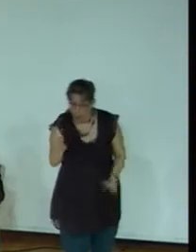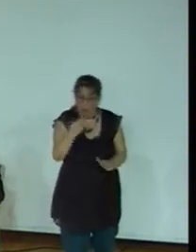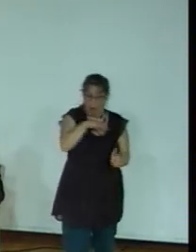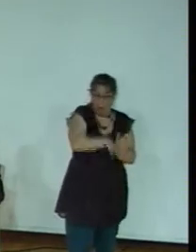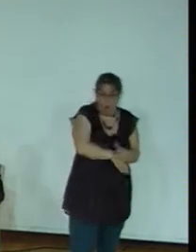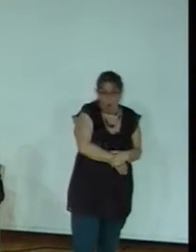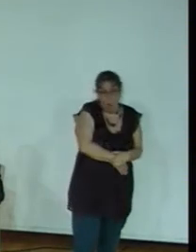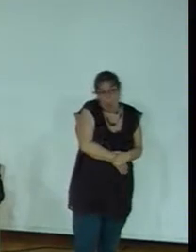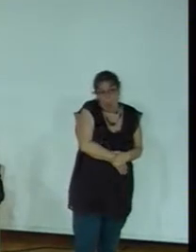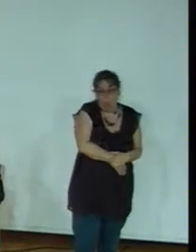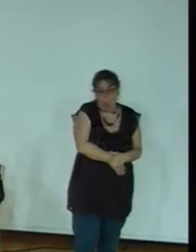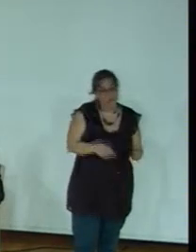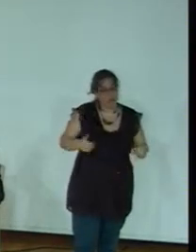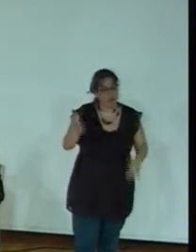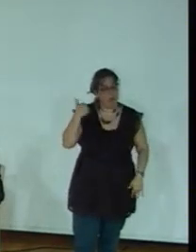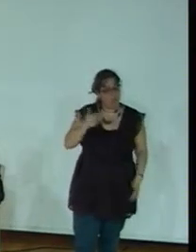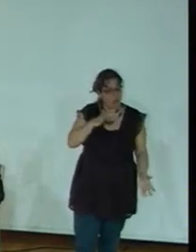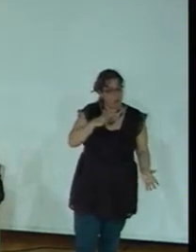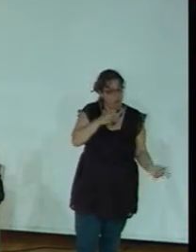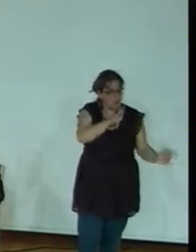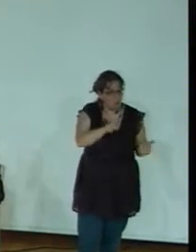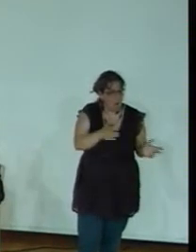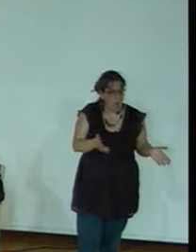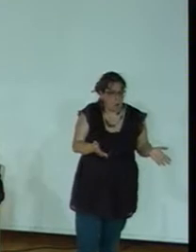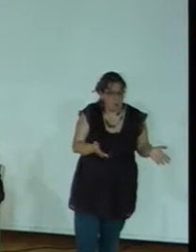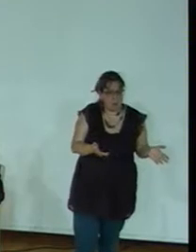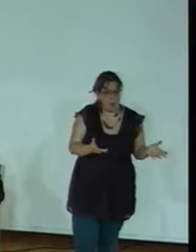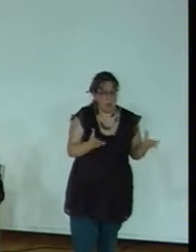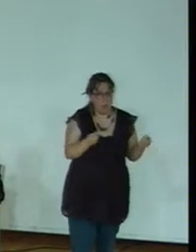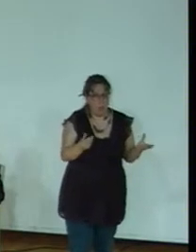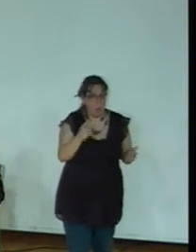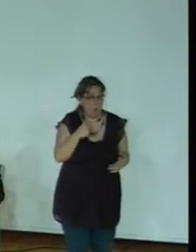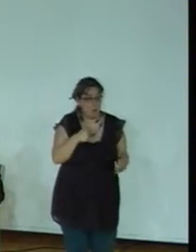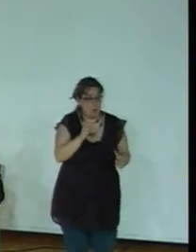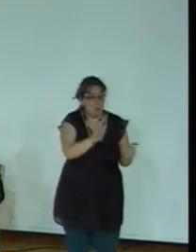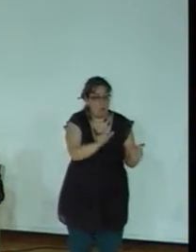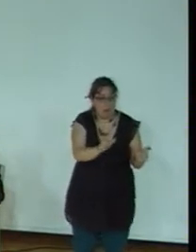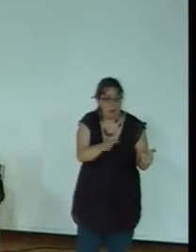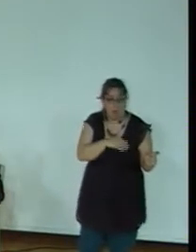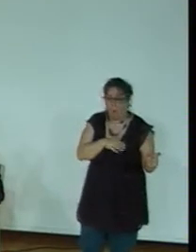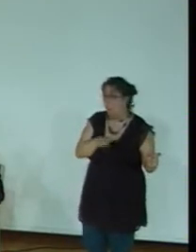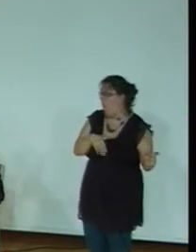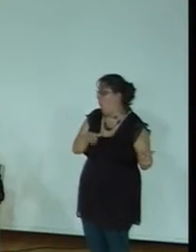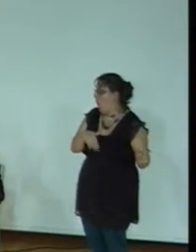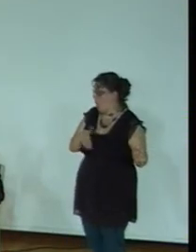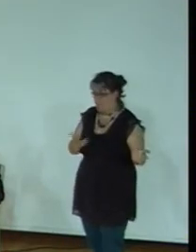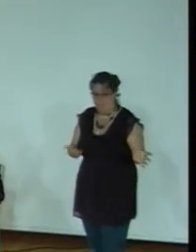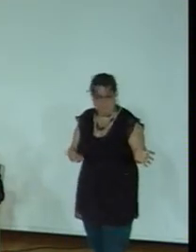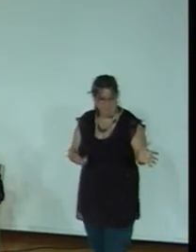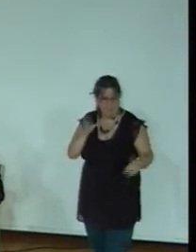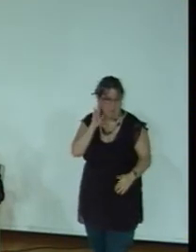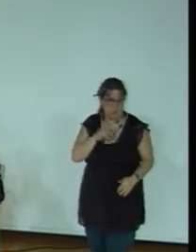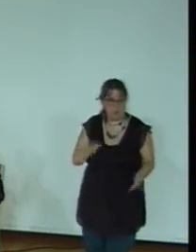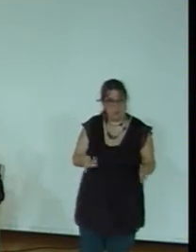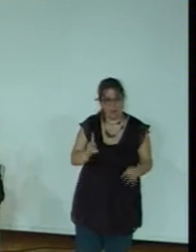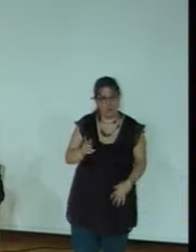surveillés avant, mais beaucoup de gens dormaient tranquillement. Donc c'est plutôt un côté de prise de conscience. C'est important, cette histoire de